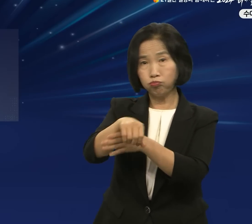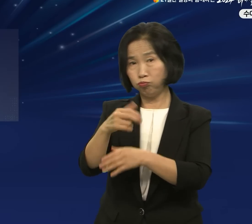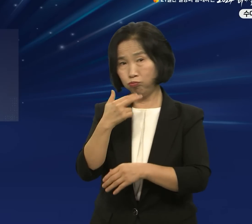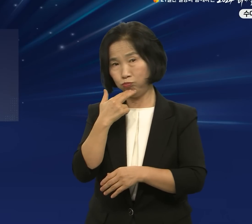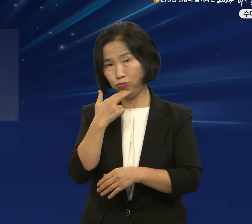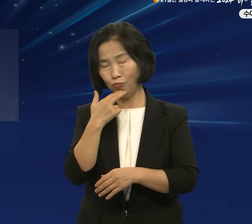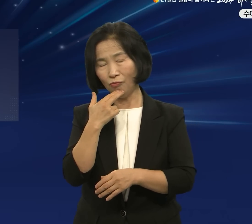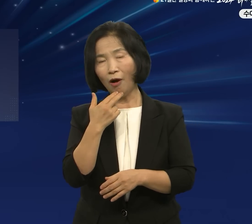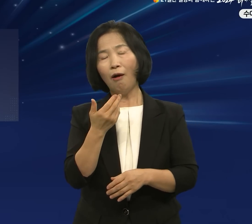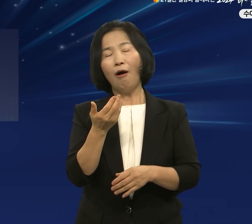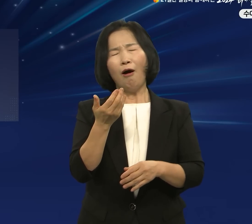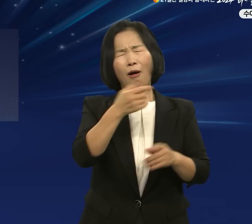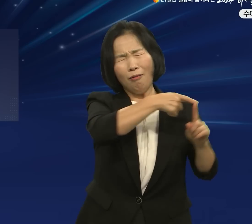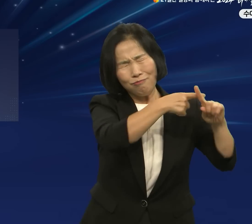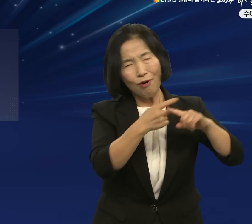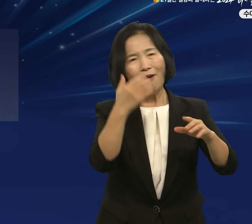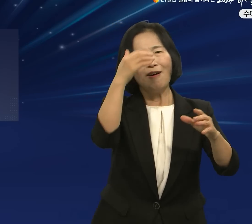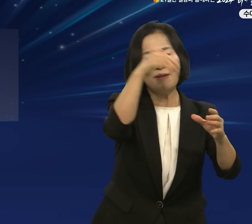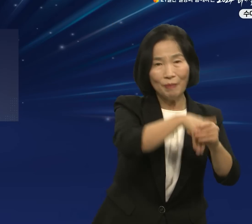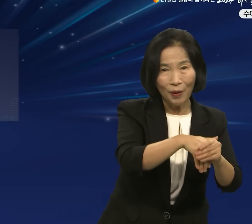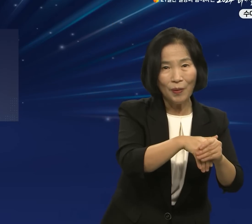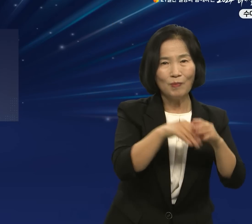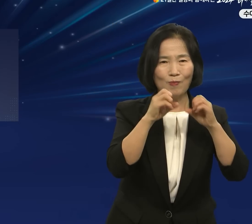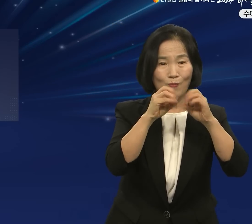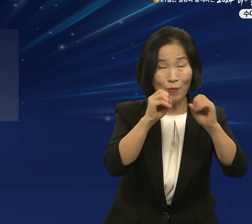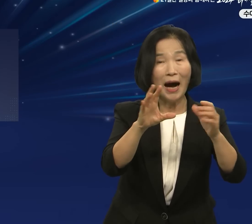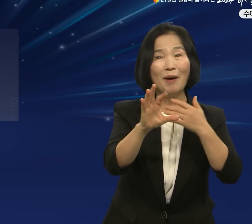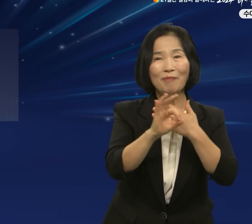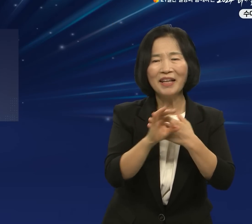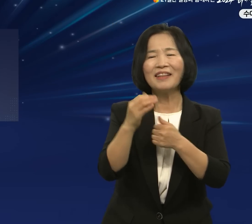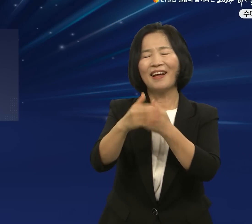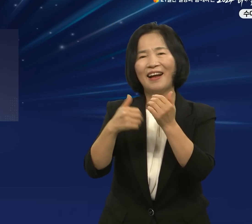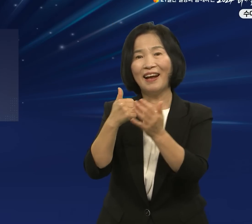놓으면 하나님이 사용하십니다.